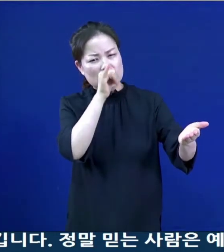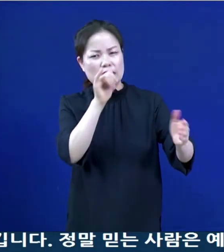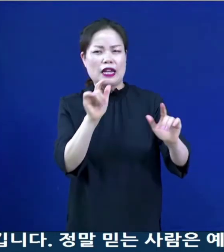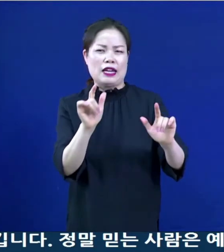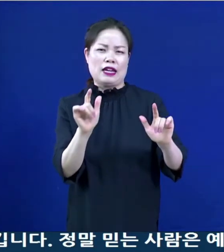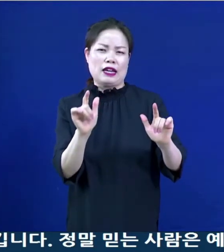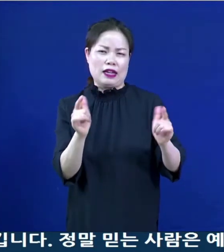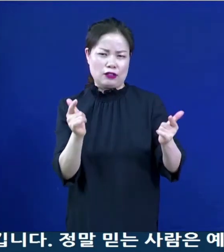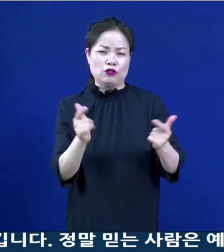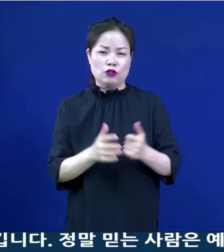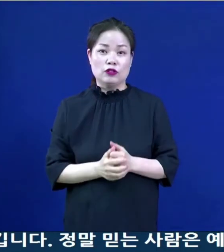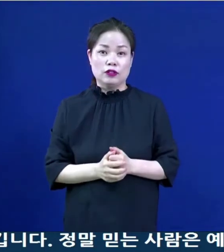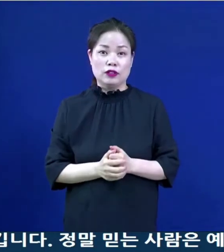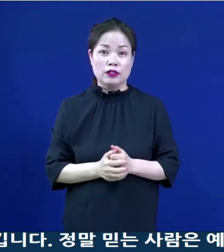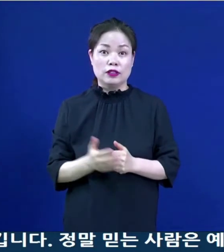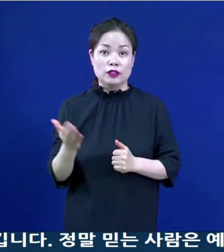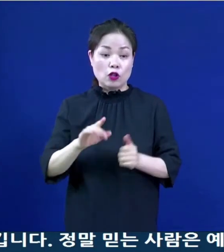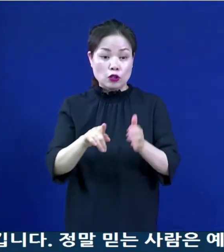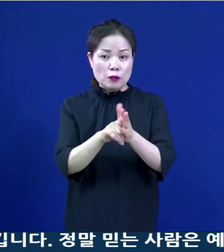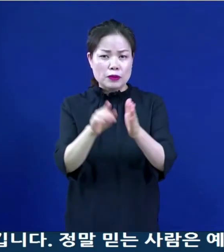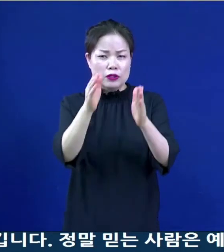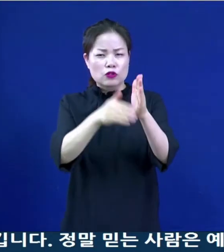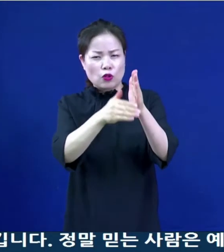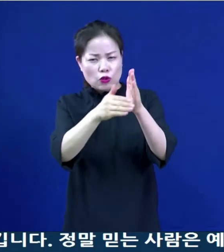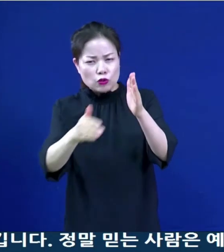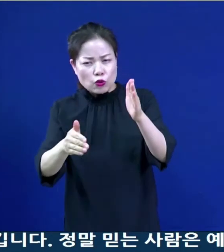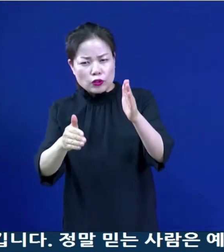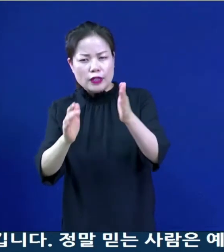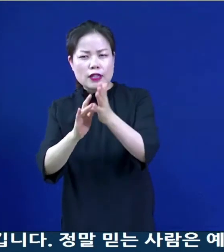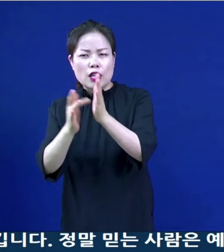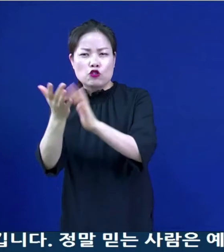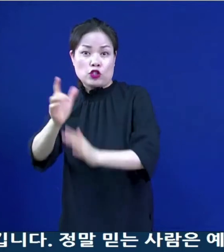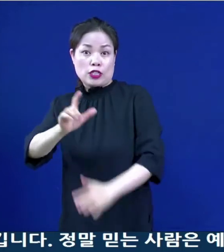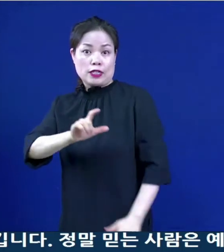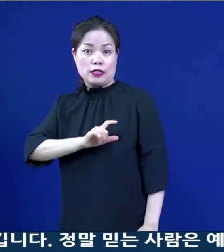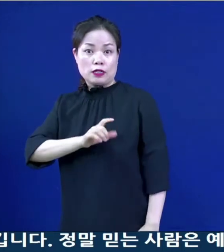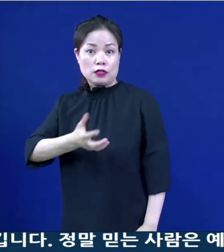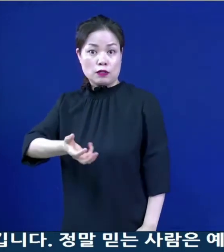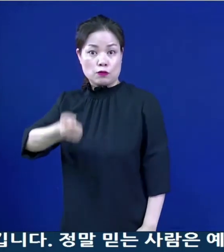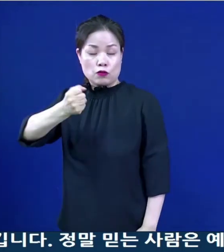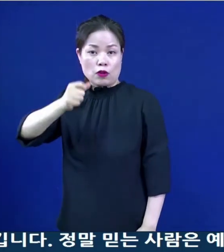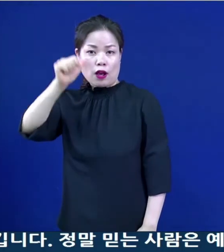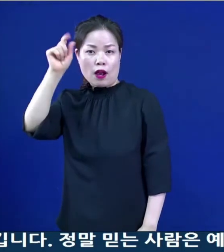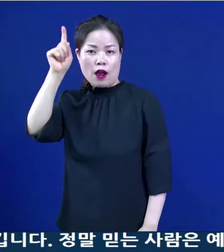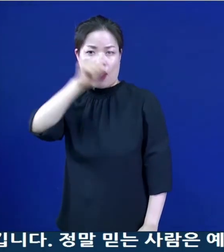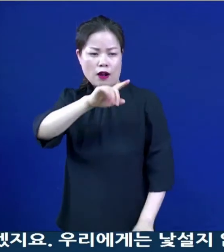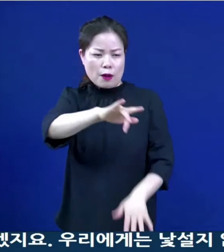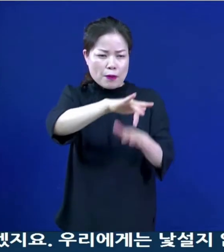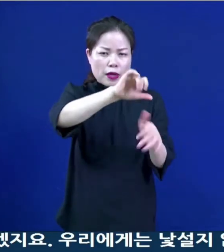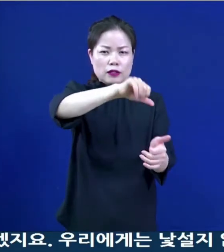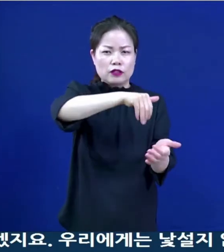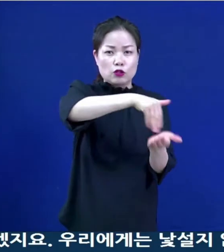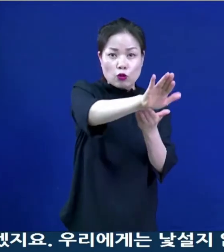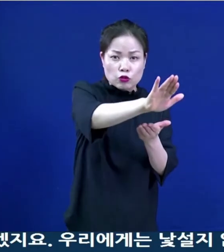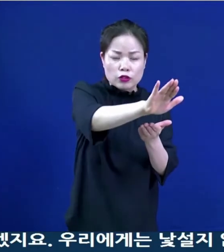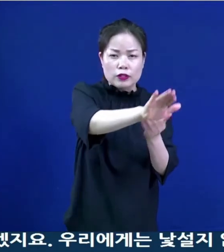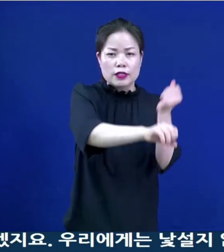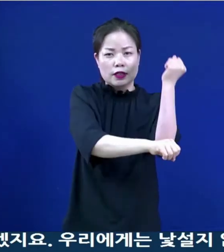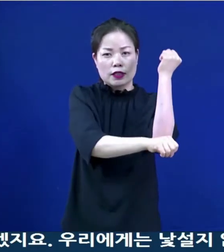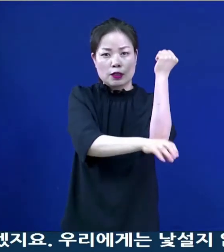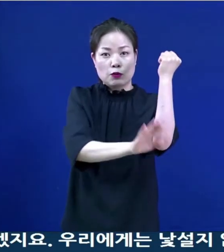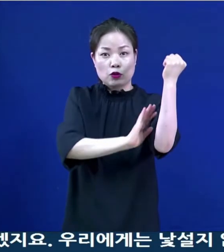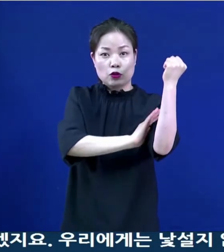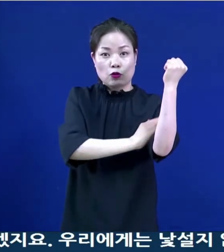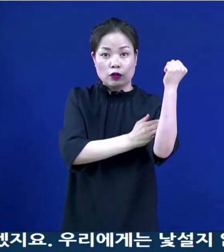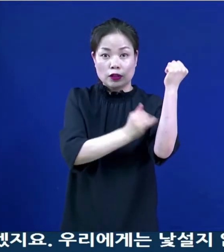않을 수도 있습니다. 그러나 믿는 성도들에게는 예수 이름으로 이 악귀를 물리칠 수 있는 기본적인